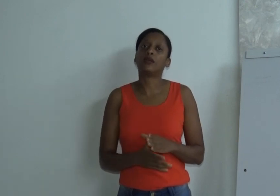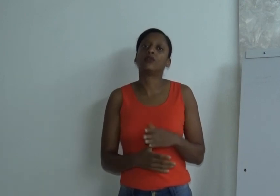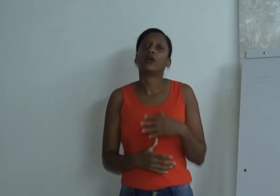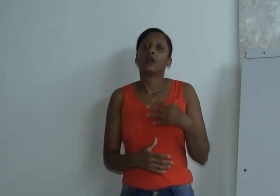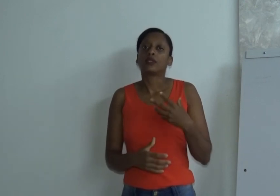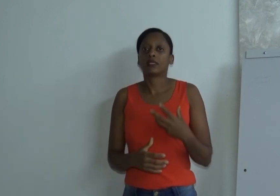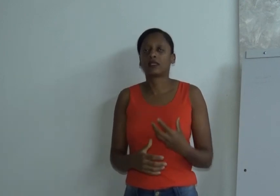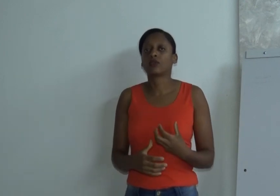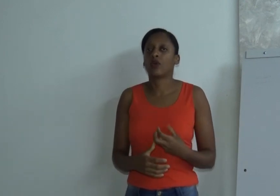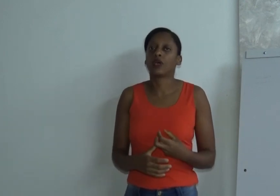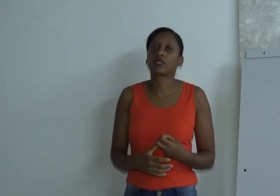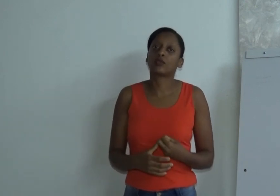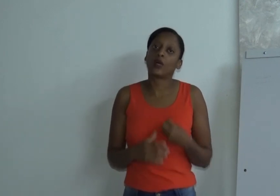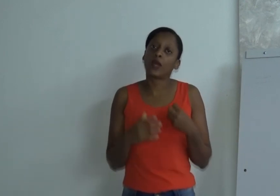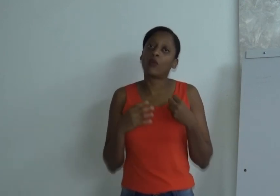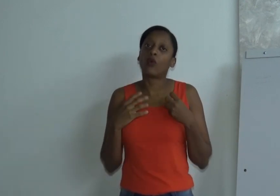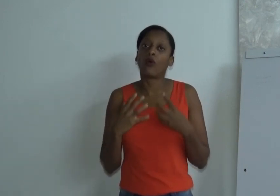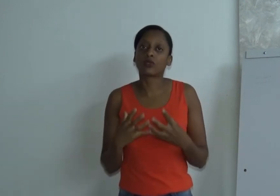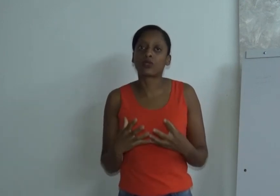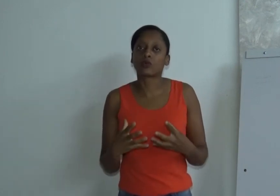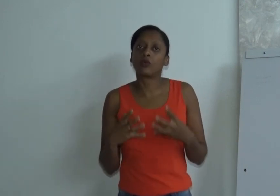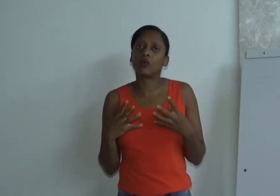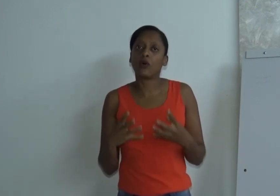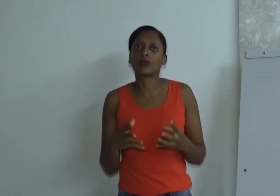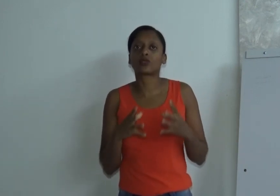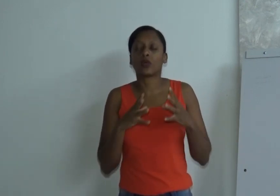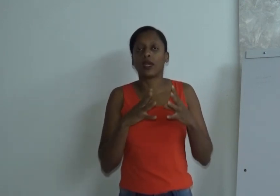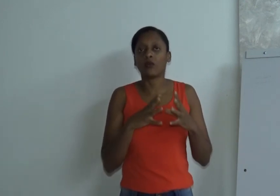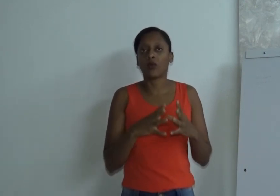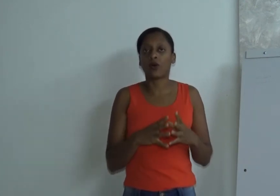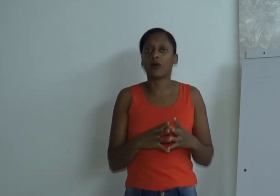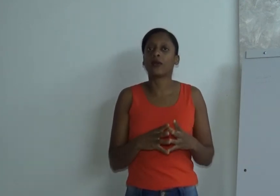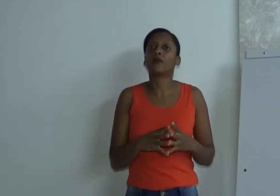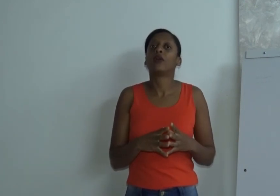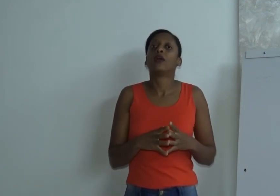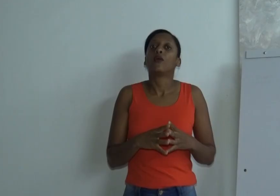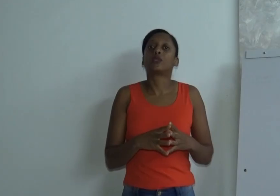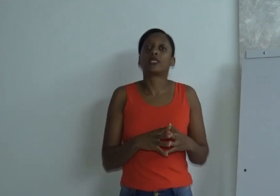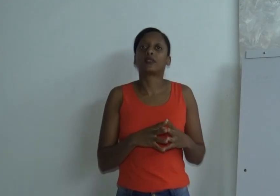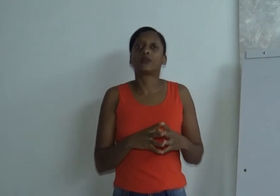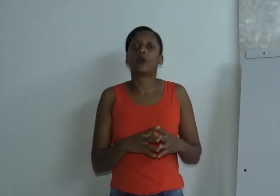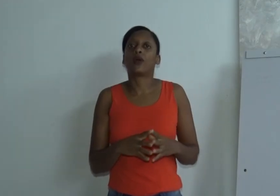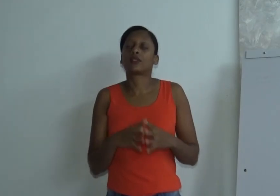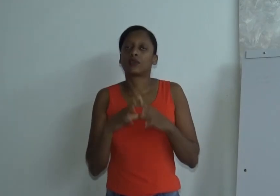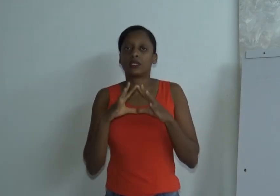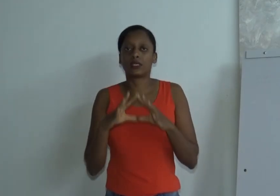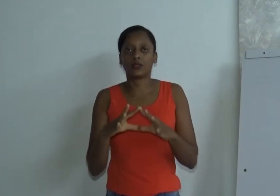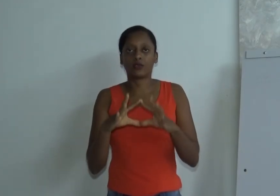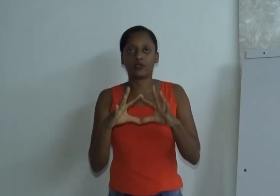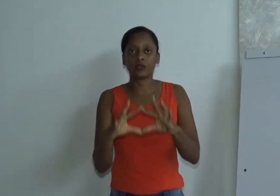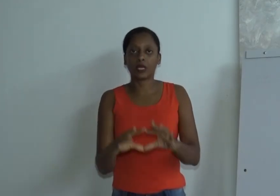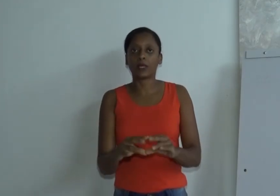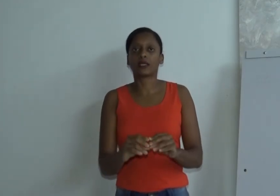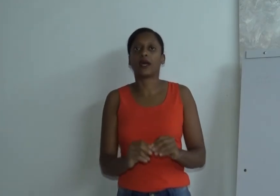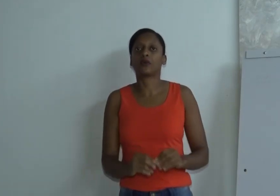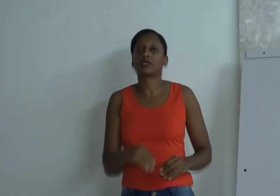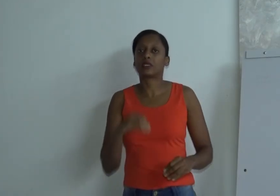Lembrando, tecido ósseo não é um osso, o osso é um órgão. O tecido ósseo é o tecido fundamental, o